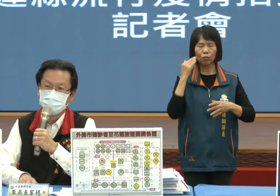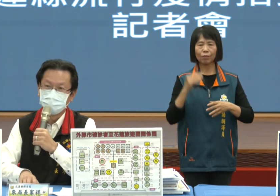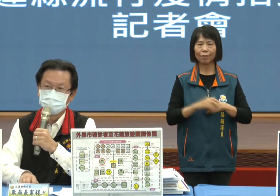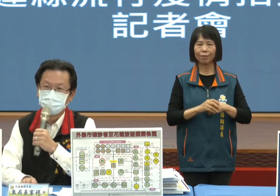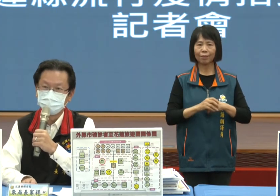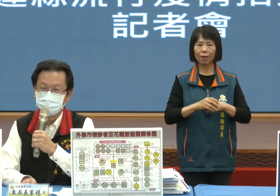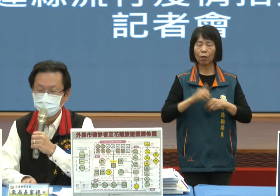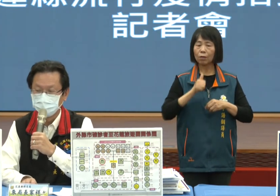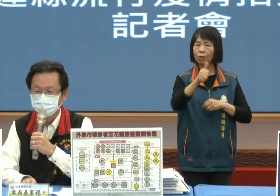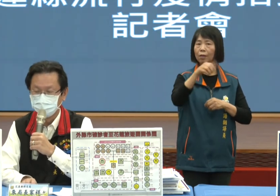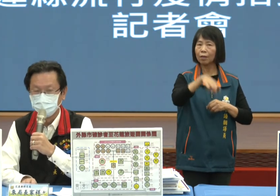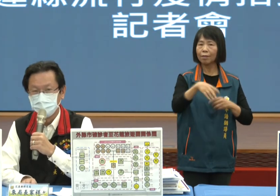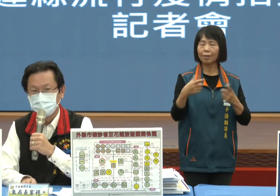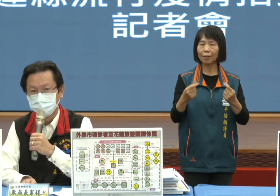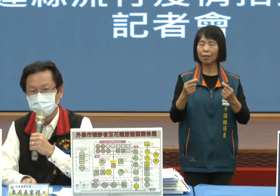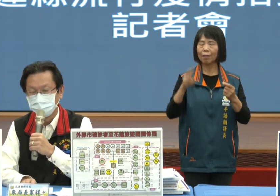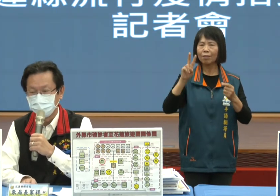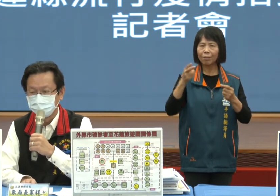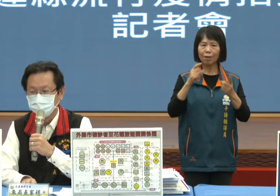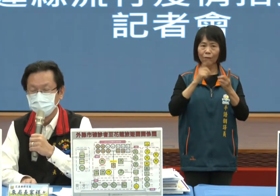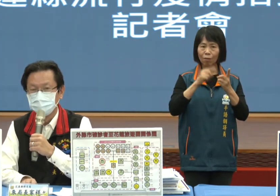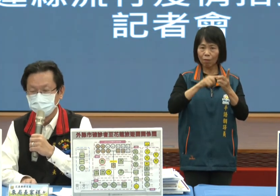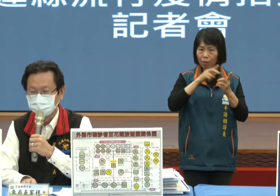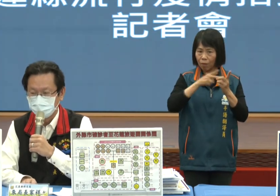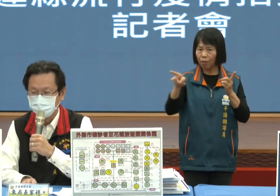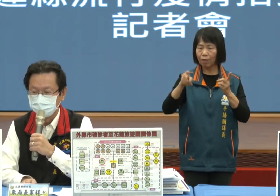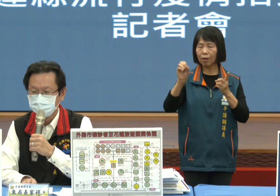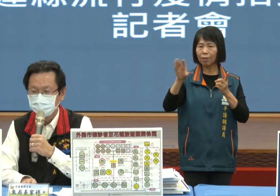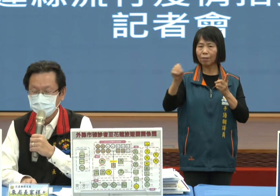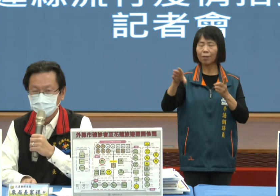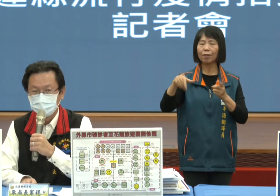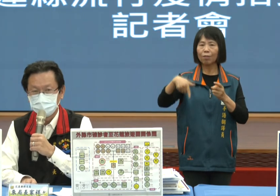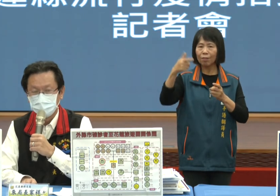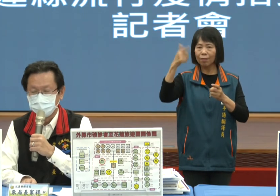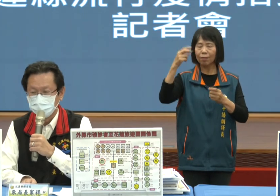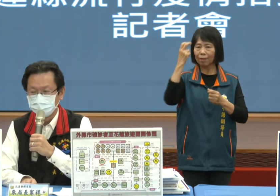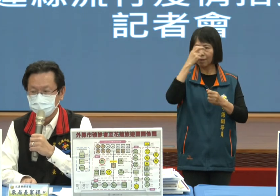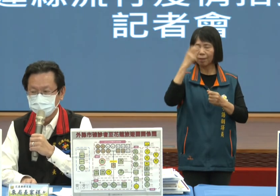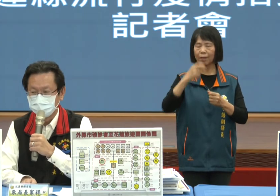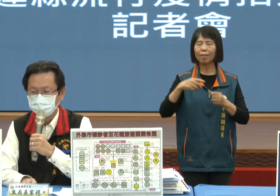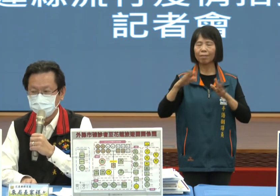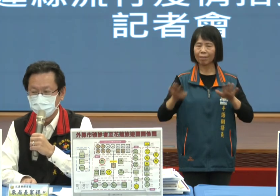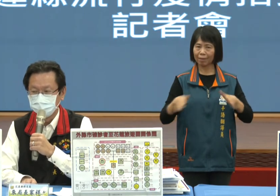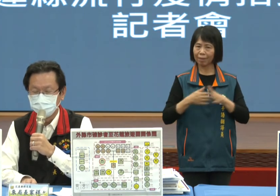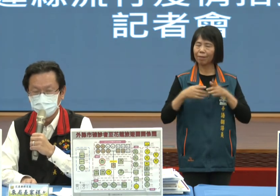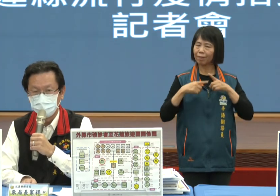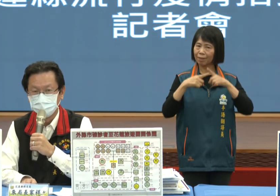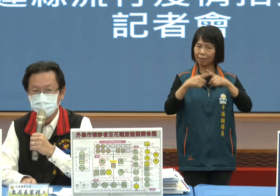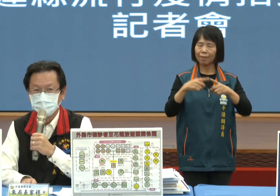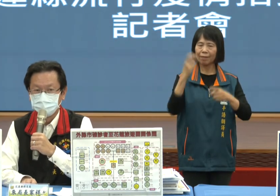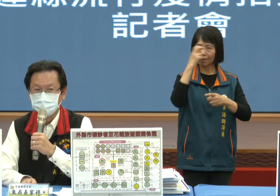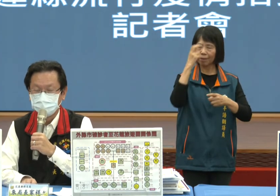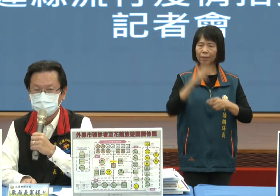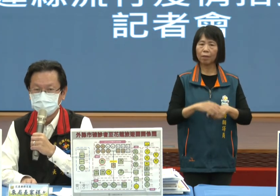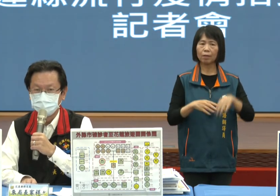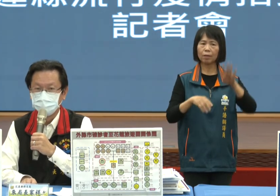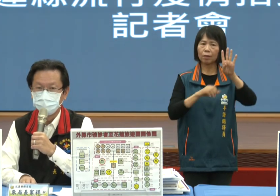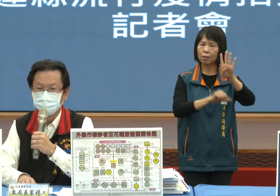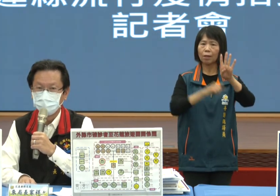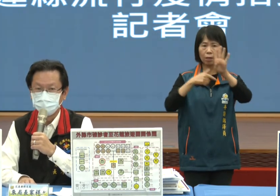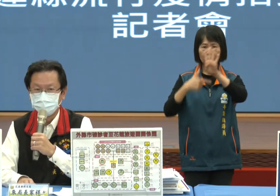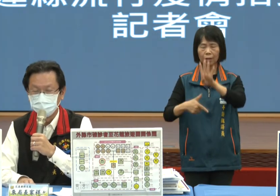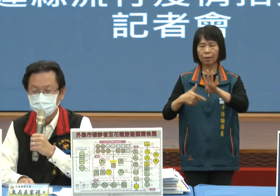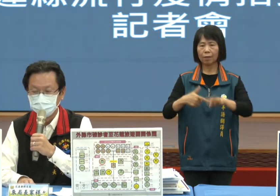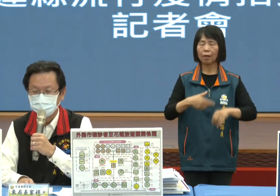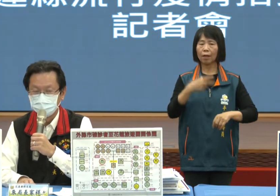或是在有收细胞简讯的。可以到这地方去做筛检。那4月9号、4月10号是礼拜6、礼拜天，所以筛检时间